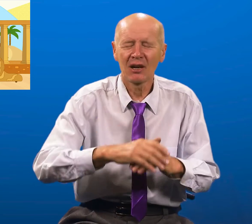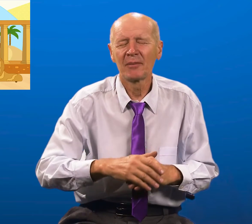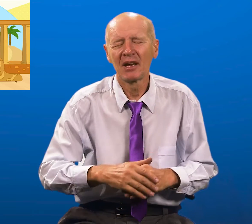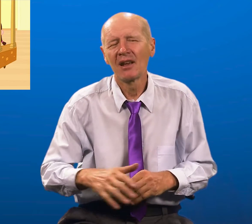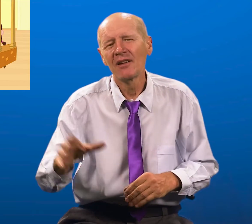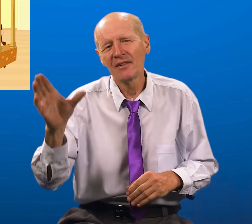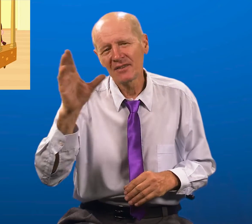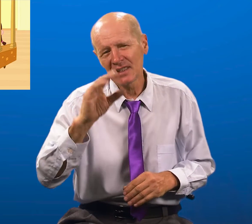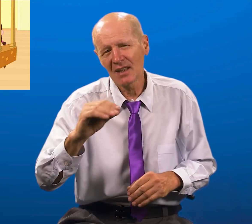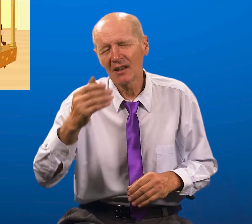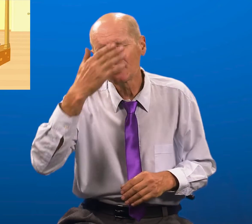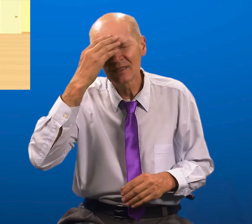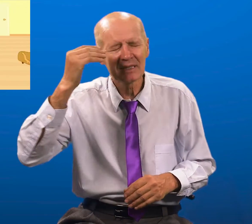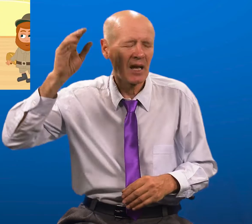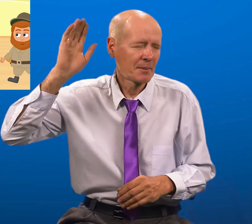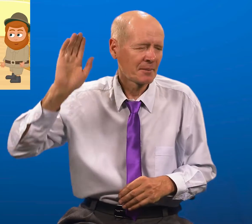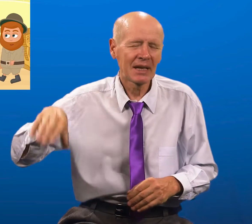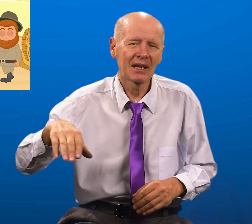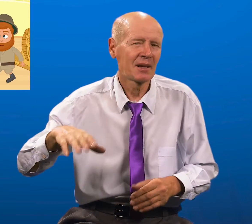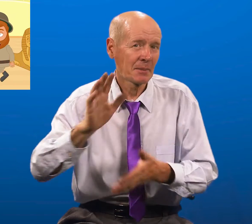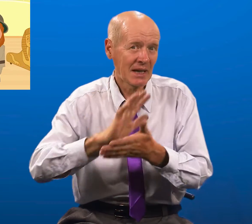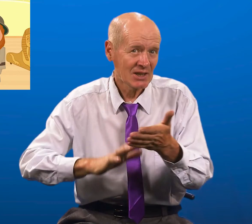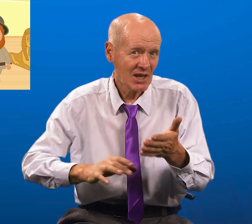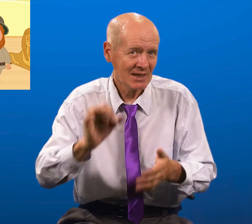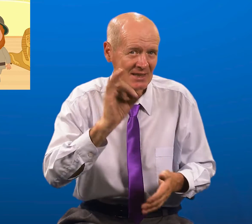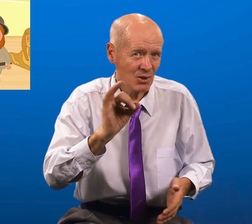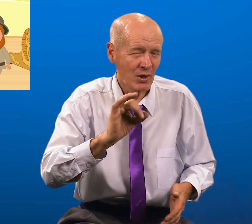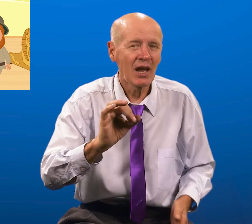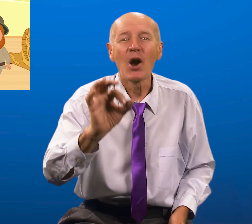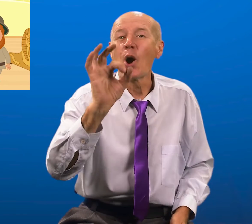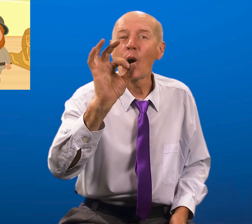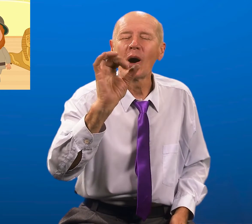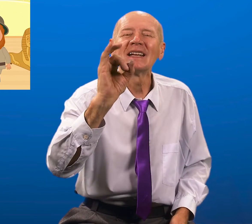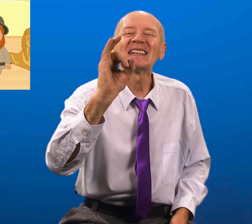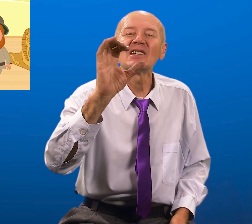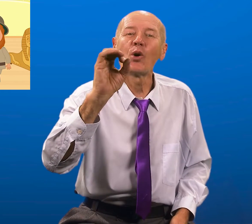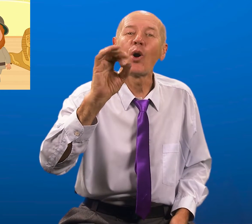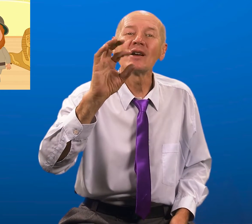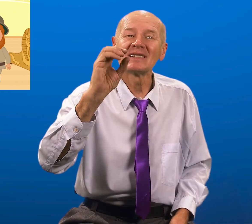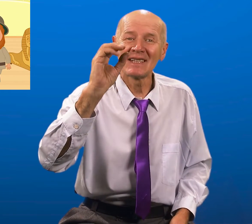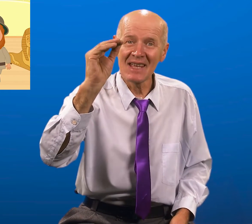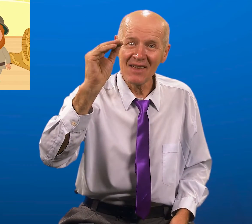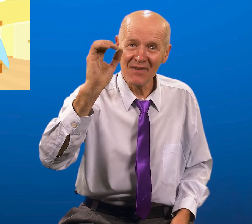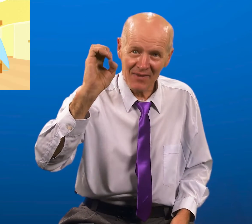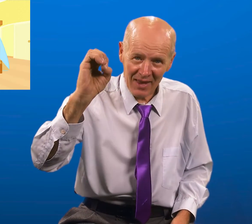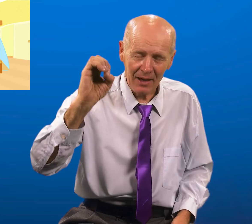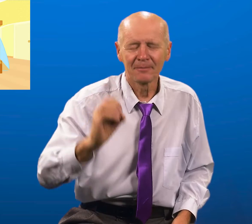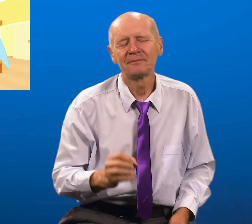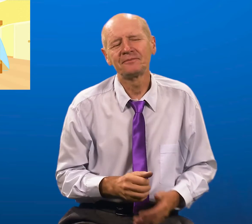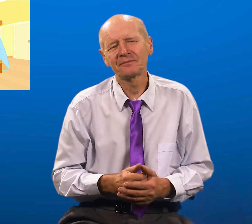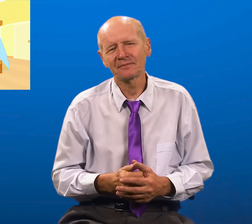слушали продолжение истории про Иосифа. В Египте Иосифа ожидали необычные приключения.